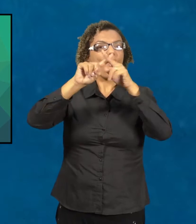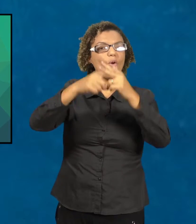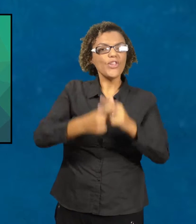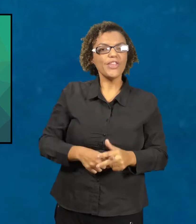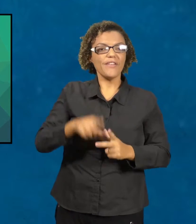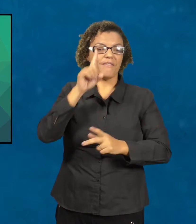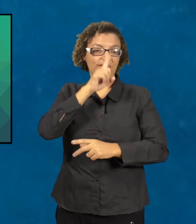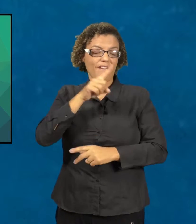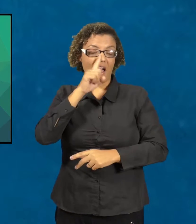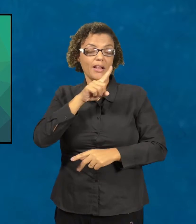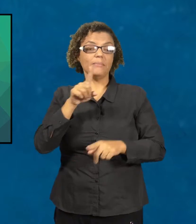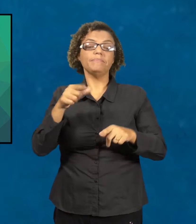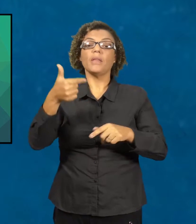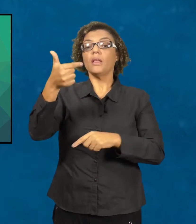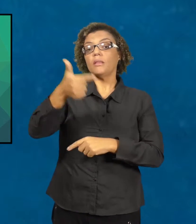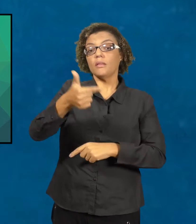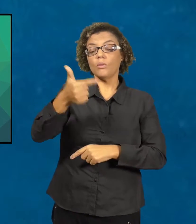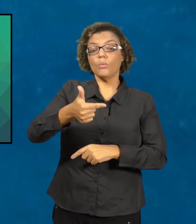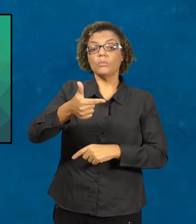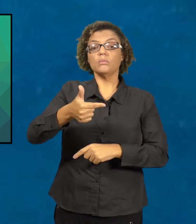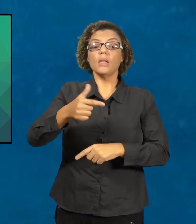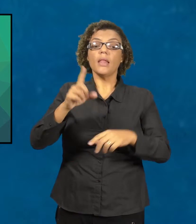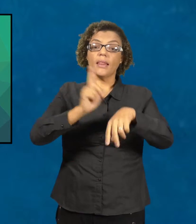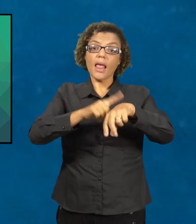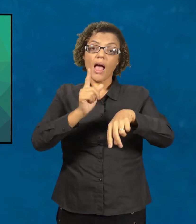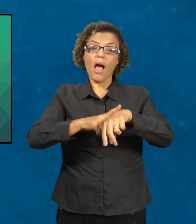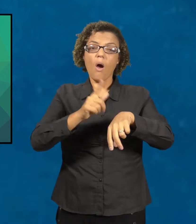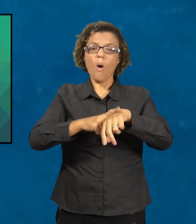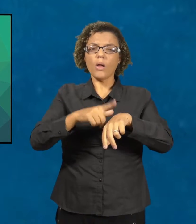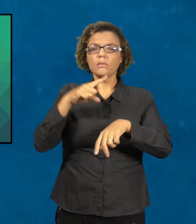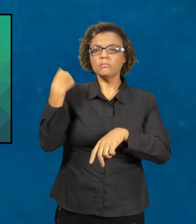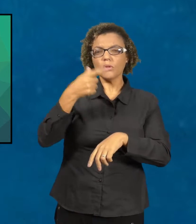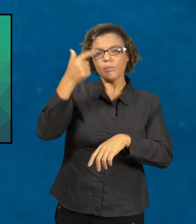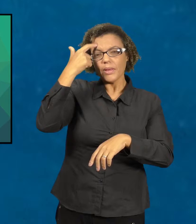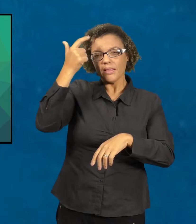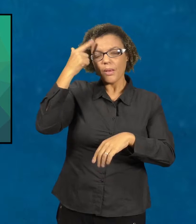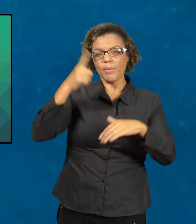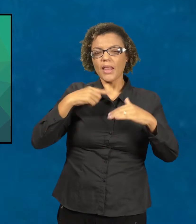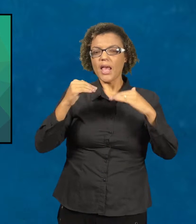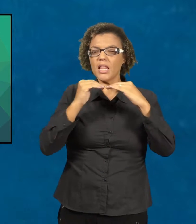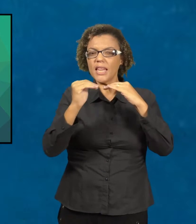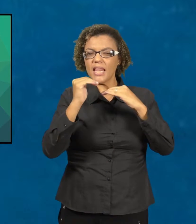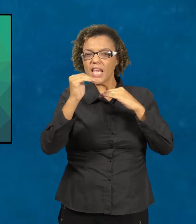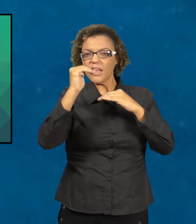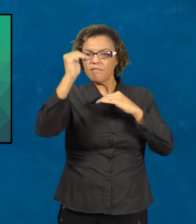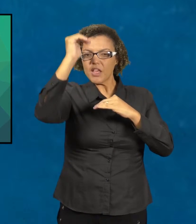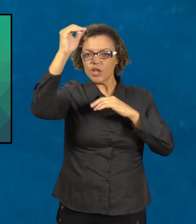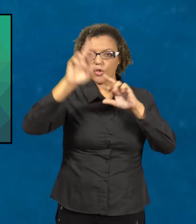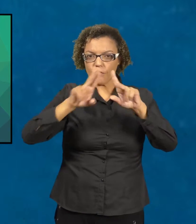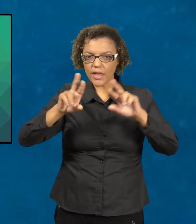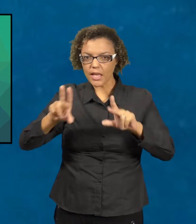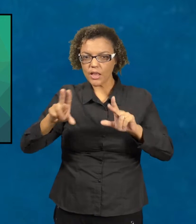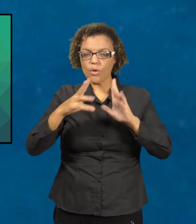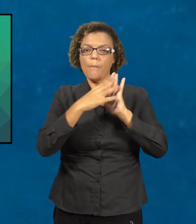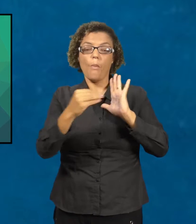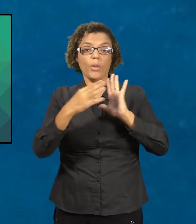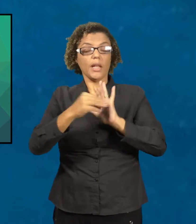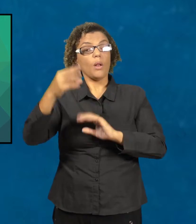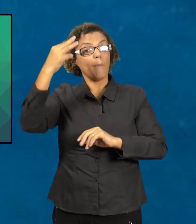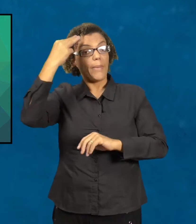fim, ao considerar a ideia dos níveis dos modelos mentais, algumas pesquisas mostram que